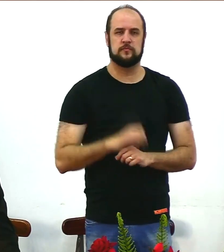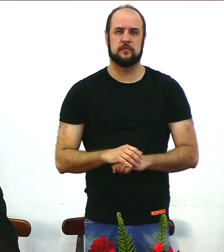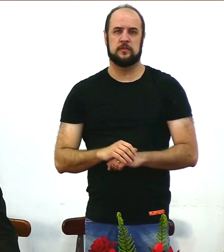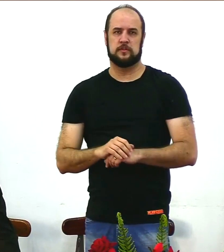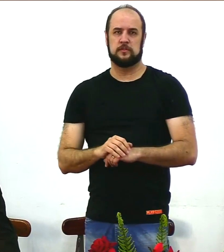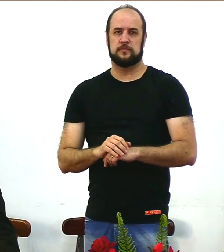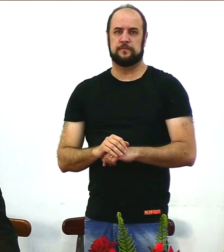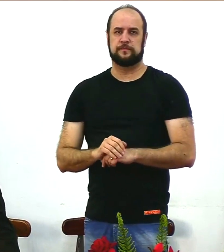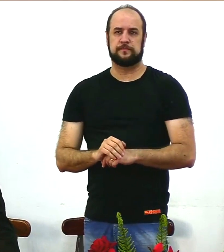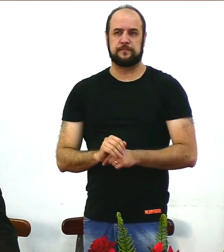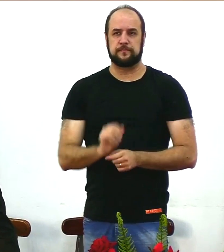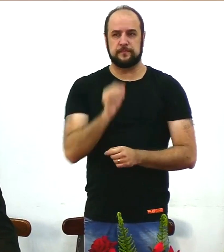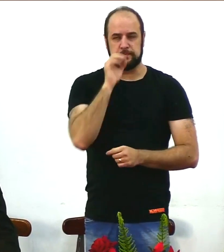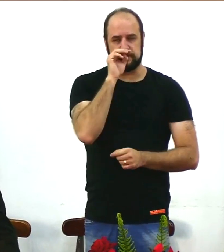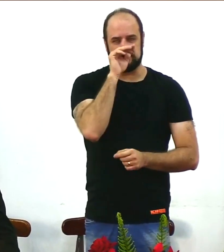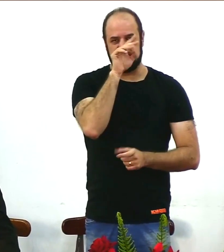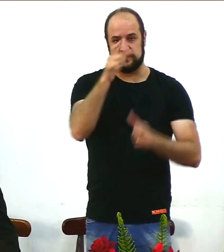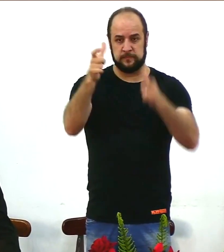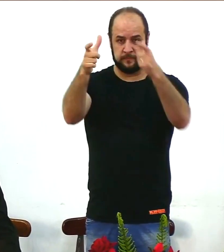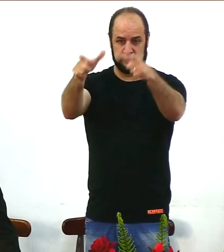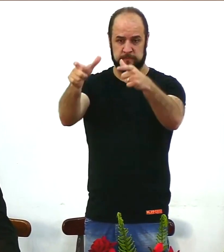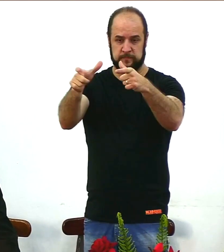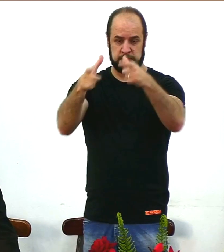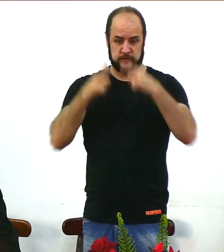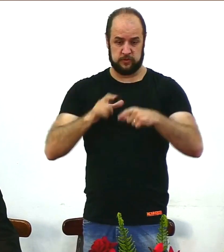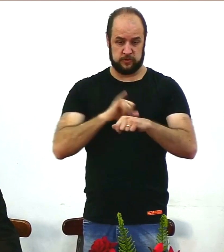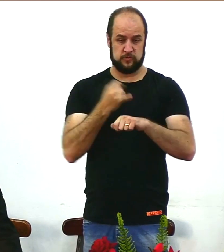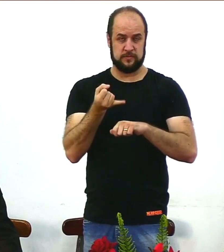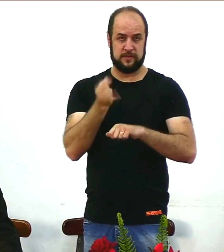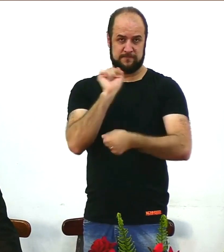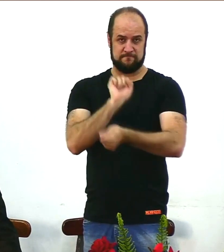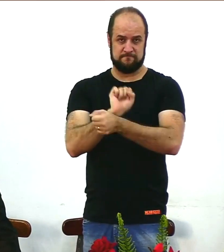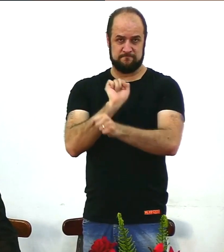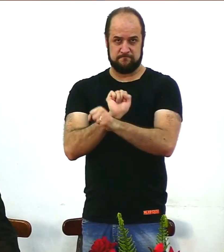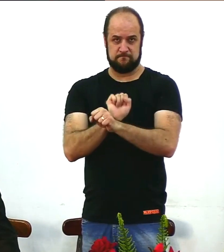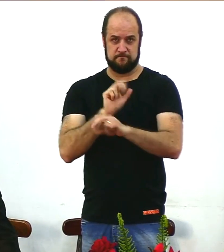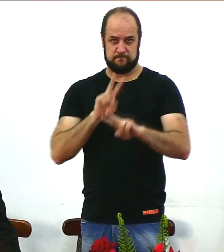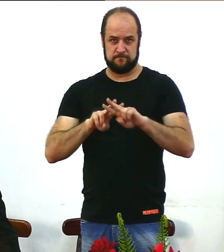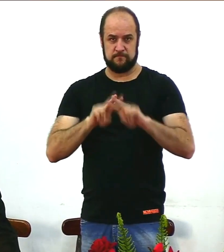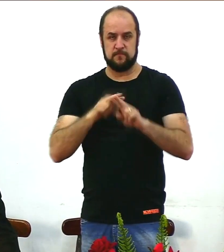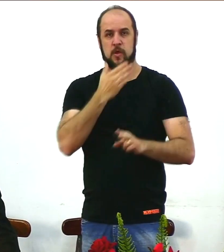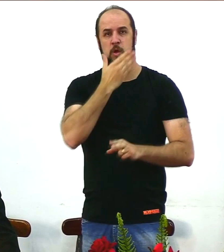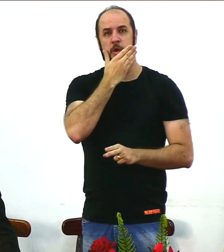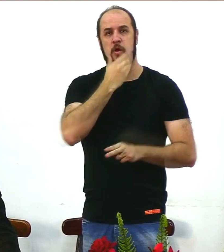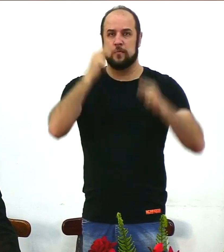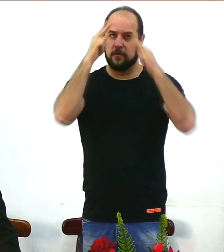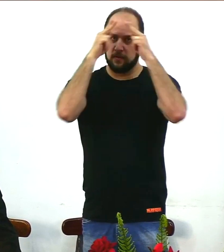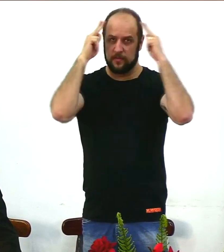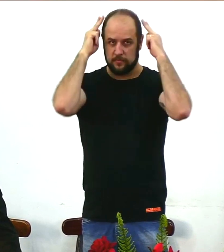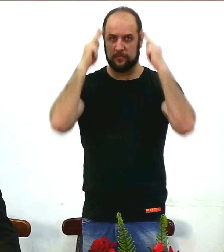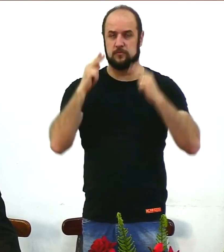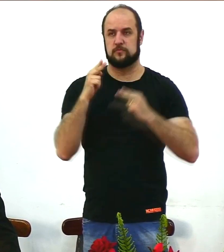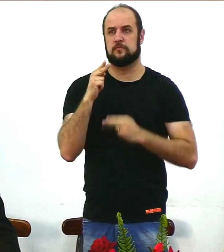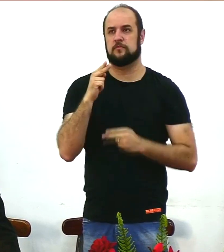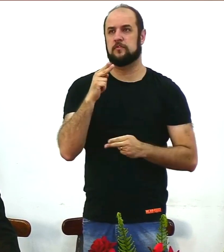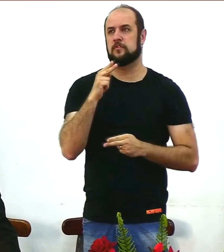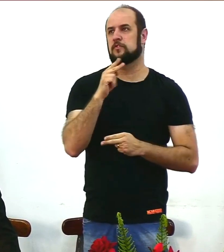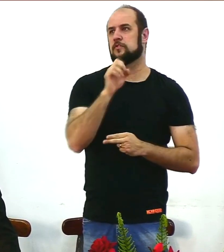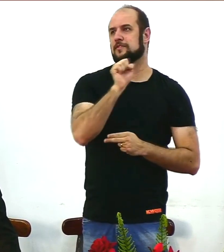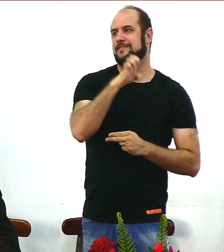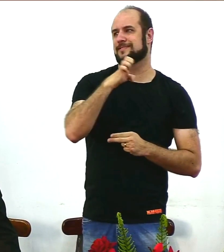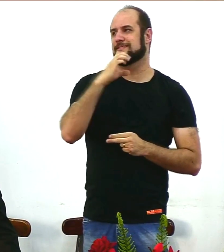três nações. Primeiro, de Jerusalém, a Jerusalém tão conhecida de todos nós, Depois